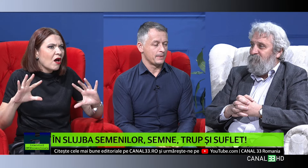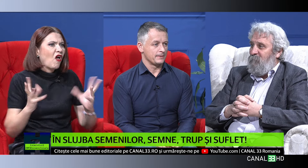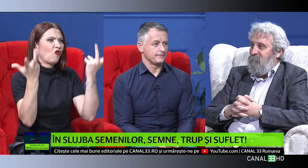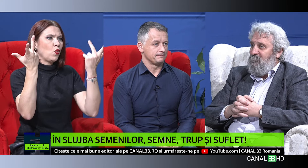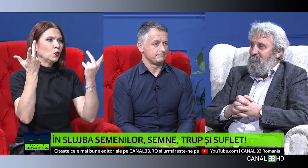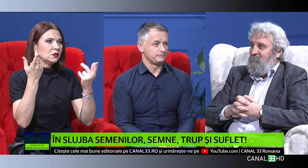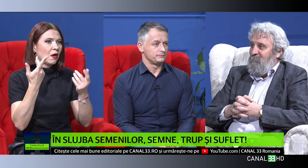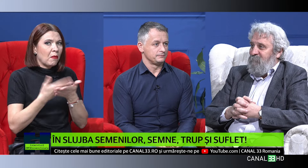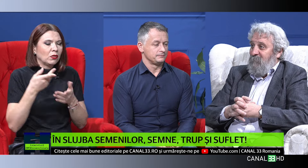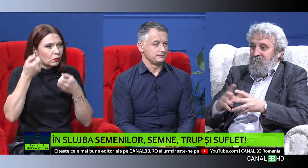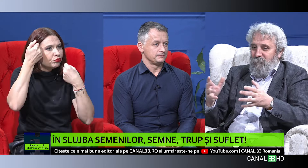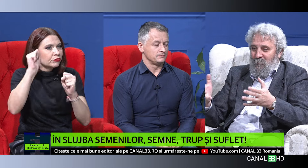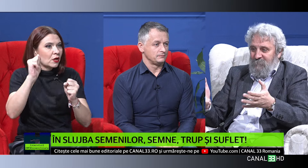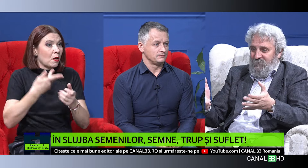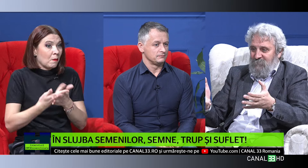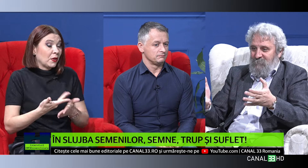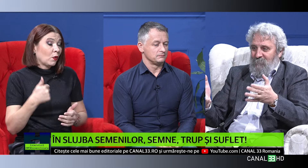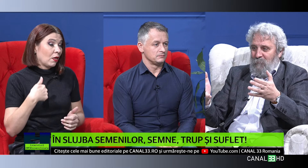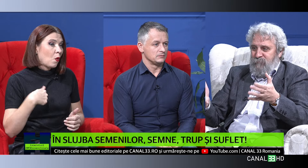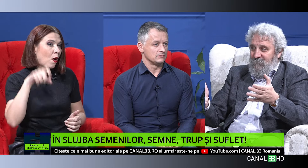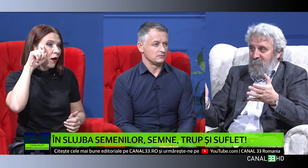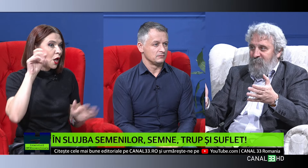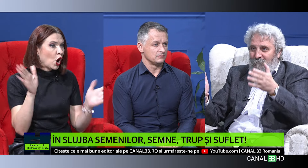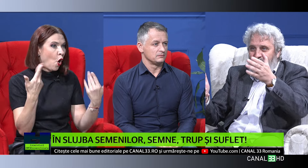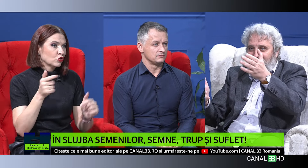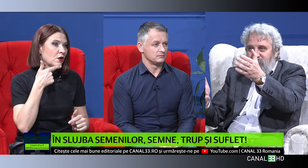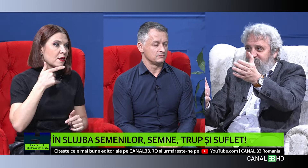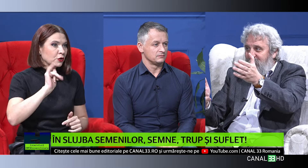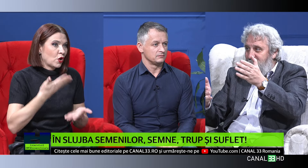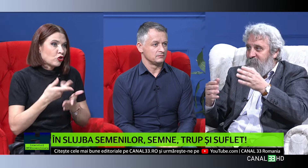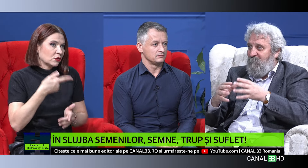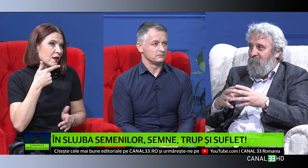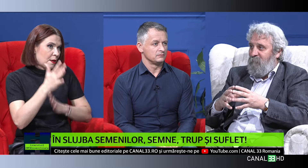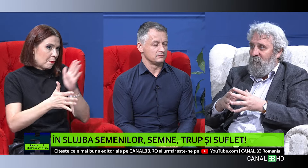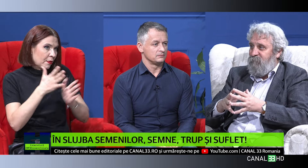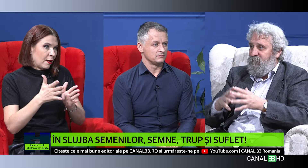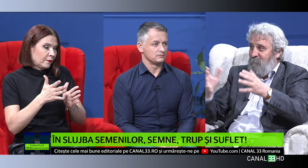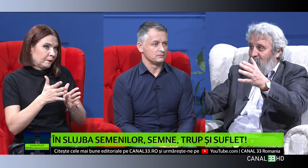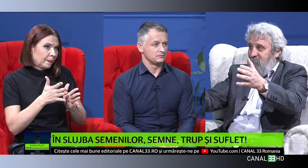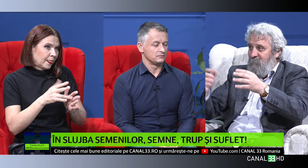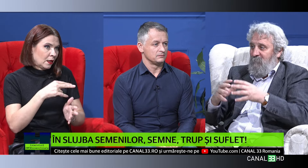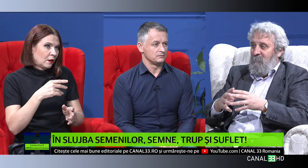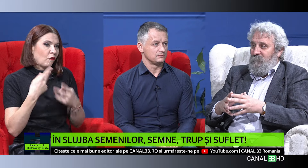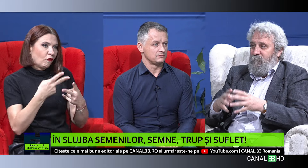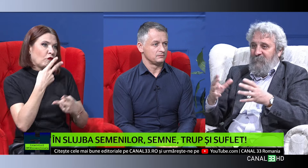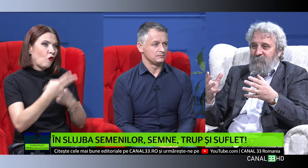în domeniu. Fiindcă eu cred că orice limbă, inclusiv această limbă pe care o folosiți voi și pe care